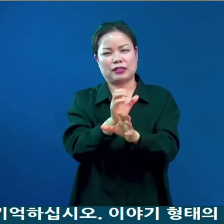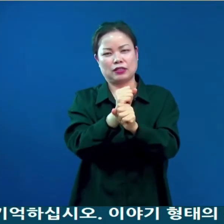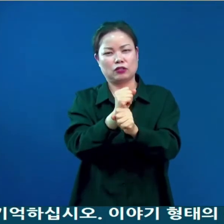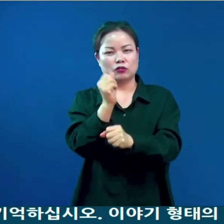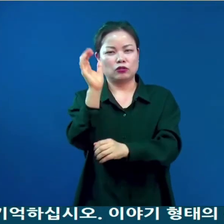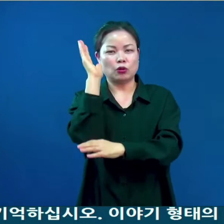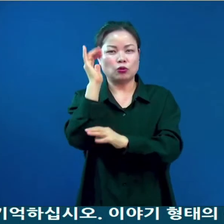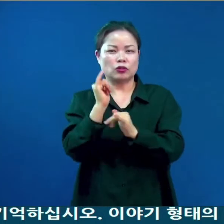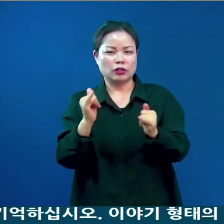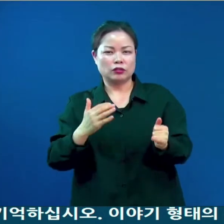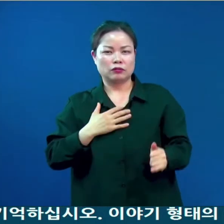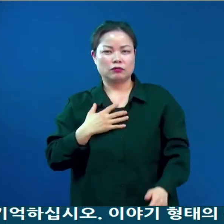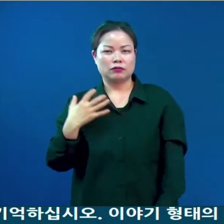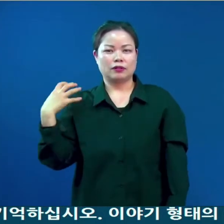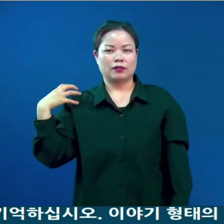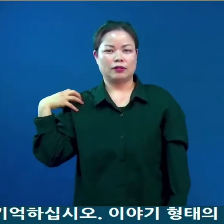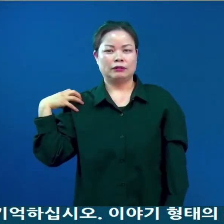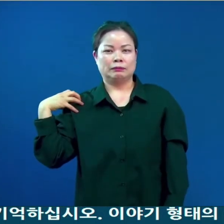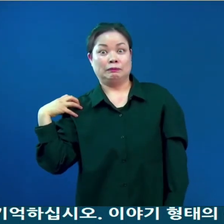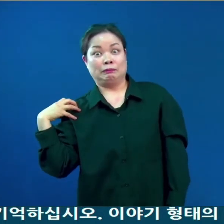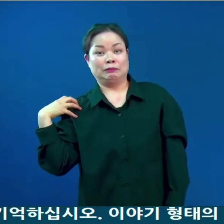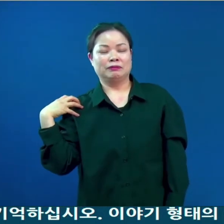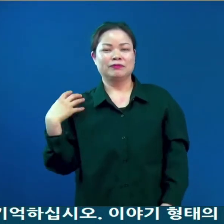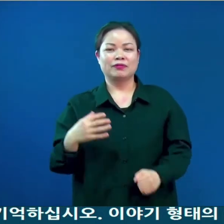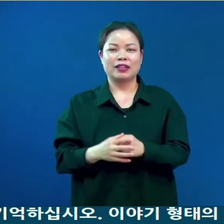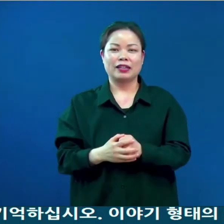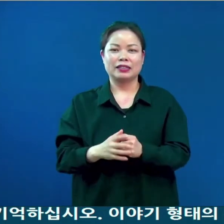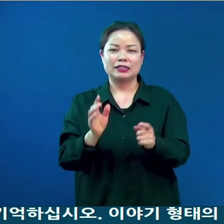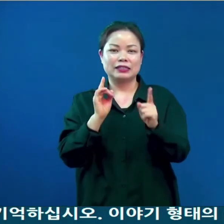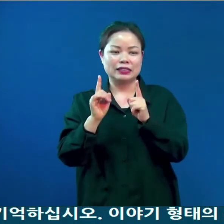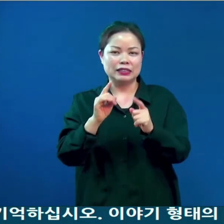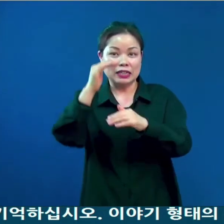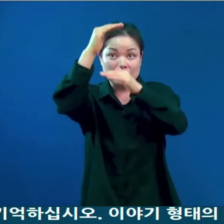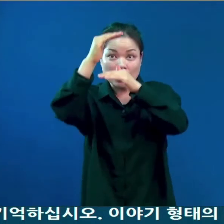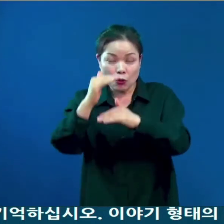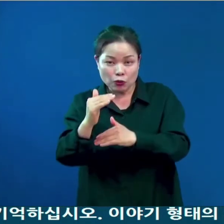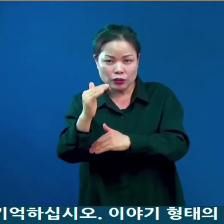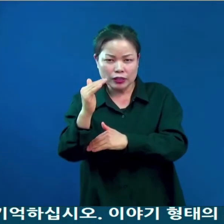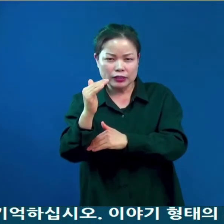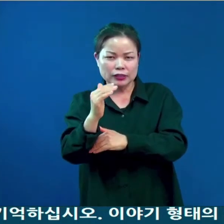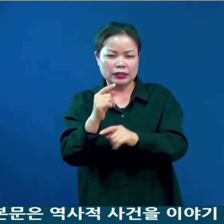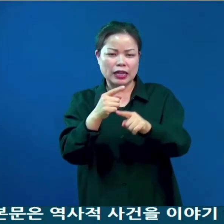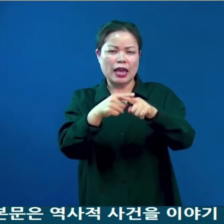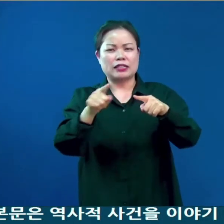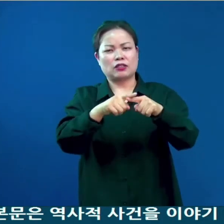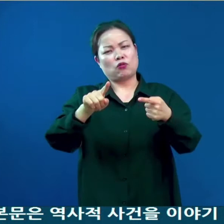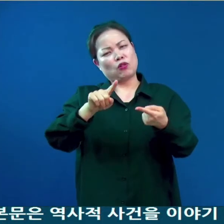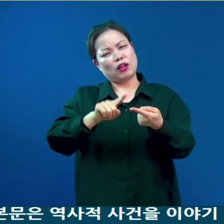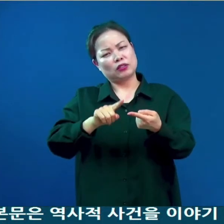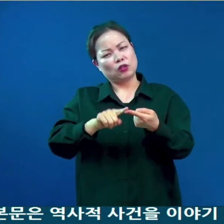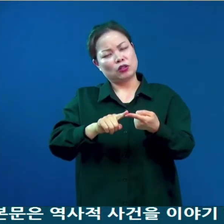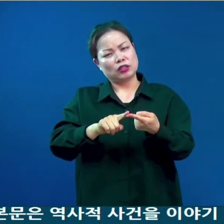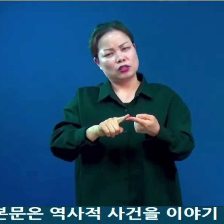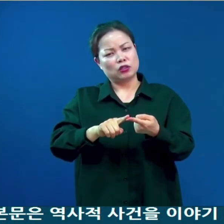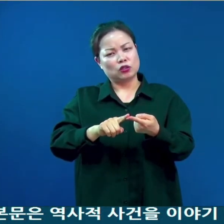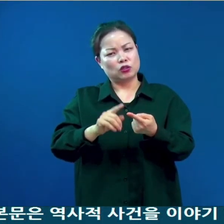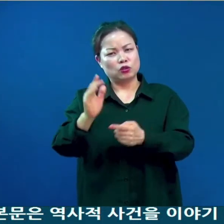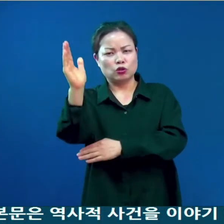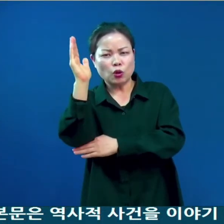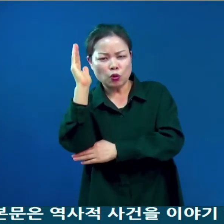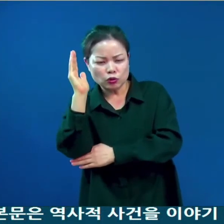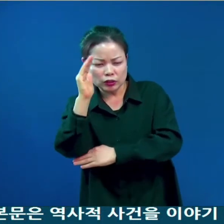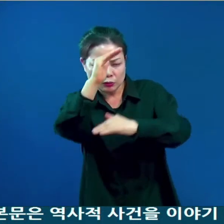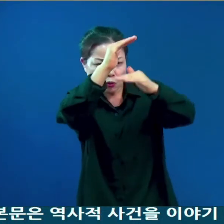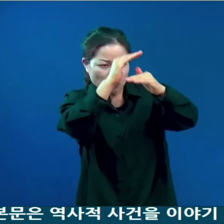사실 설교자로서 저도 부담스럽습니다. 이 이야기 자체에 대한 해설을 하는 게 오히려 설교